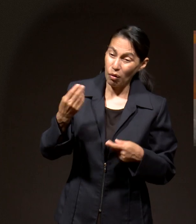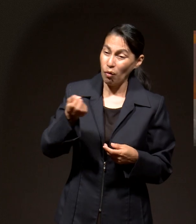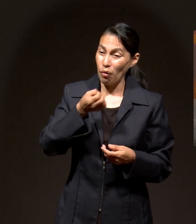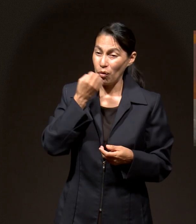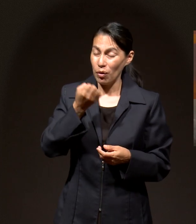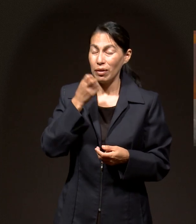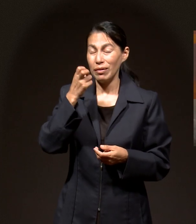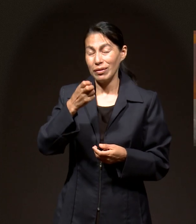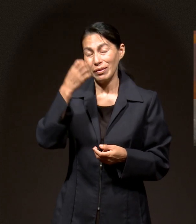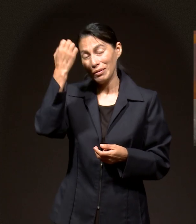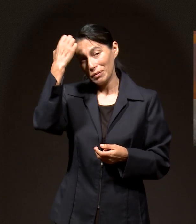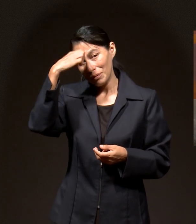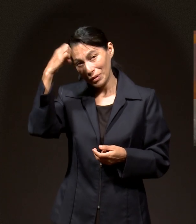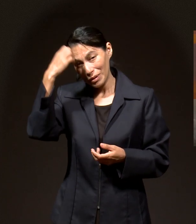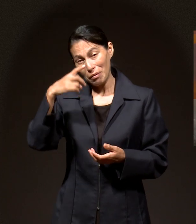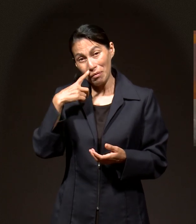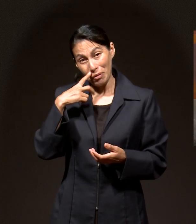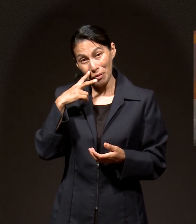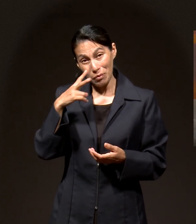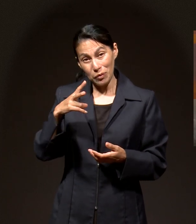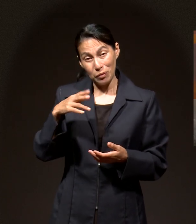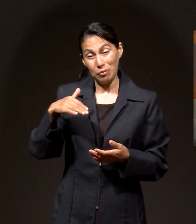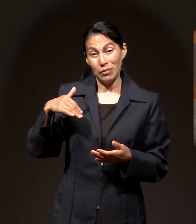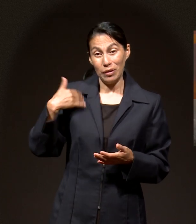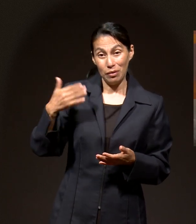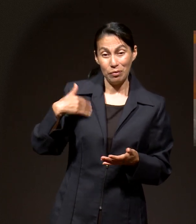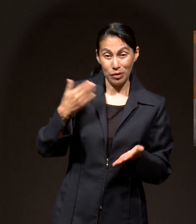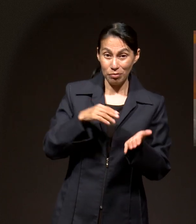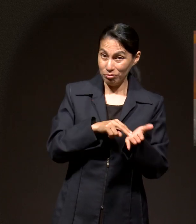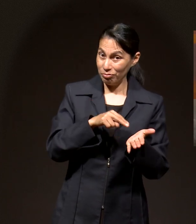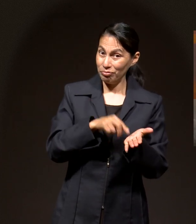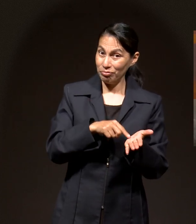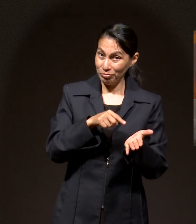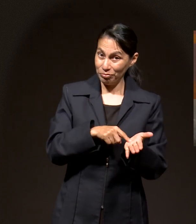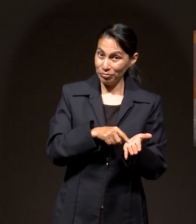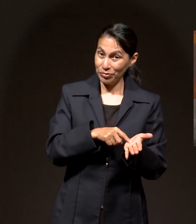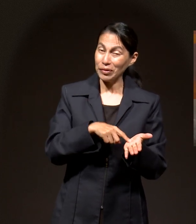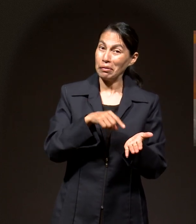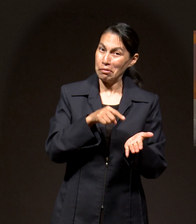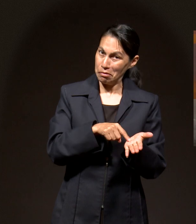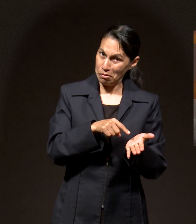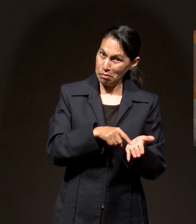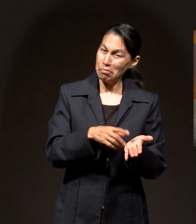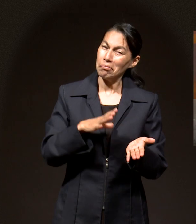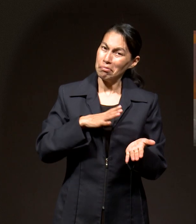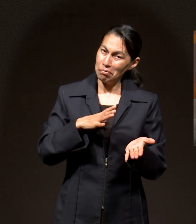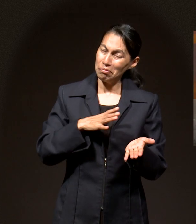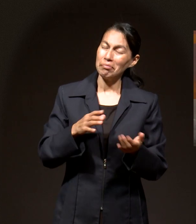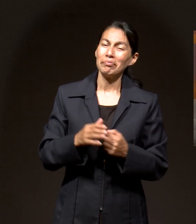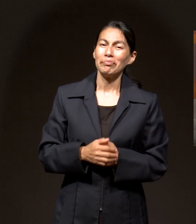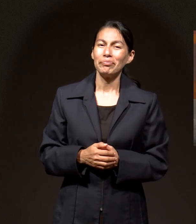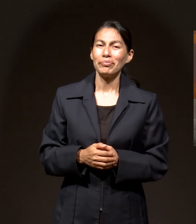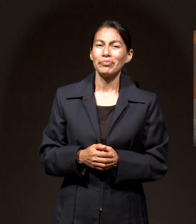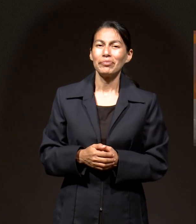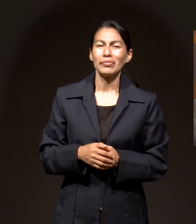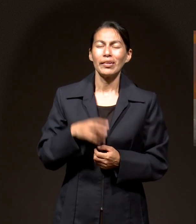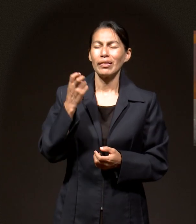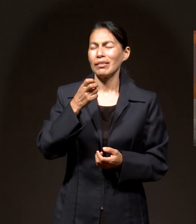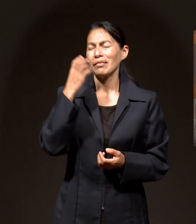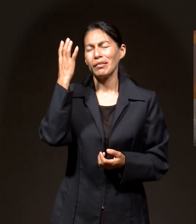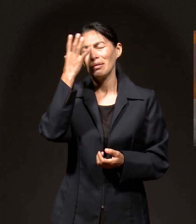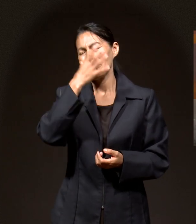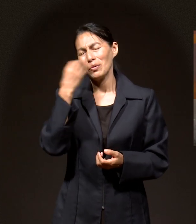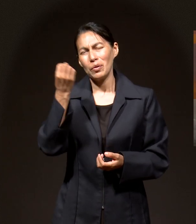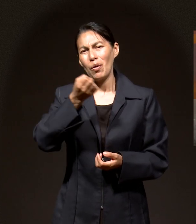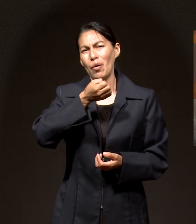que han orado por mí en esta experiencia de por allá. Y vemos los resultados con estos milagros que usted está comentando ahorita, ¿no? Es increíble. Qué mejor